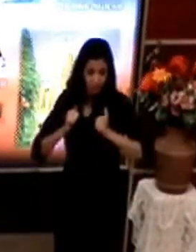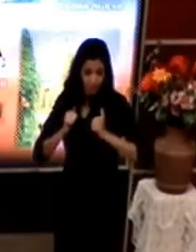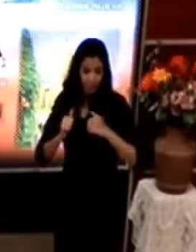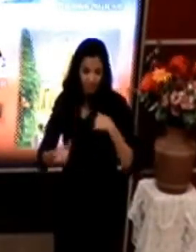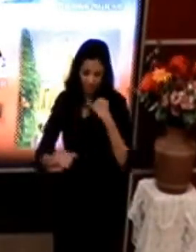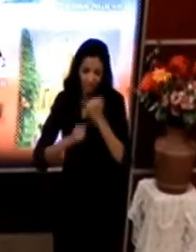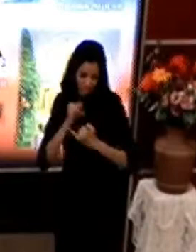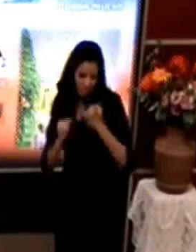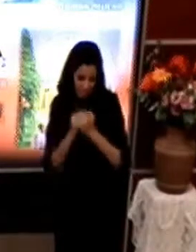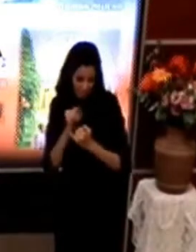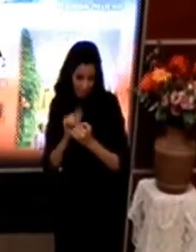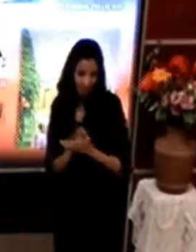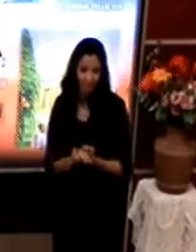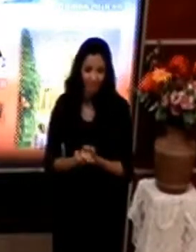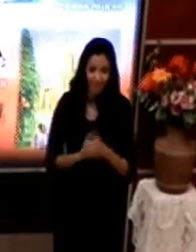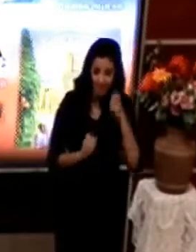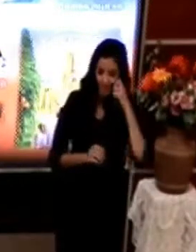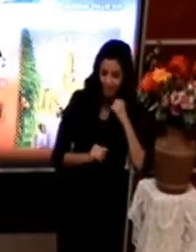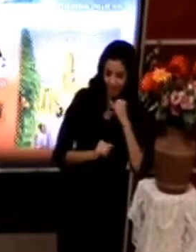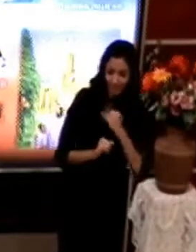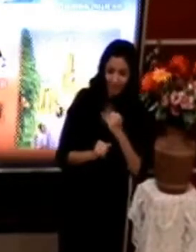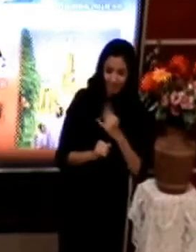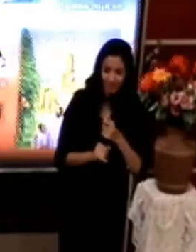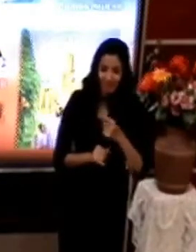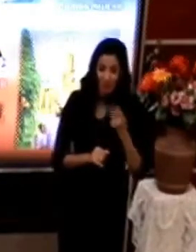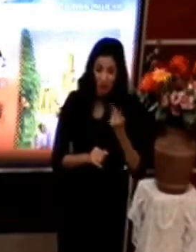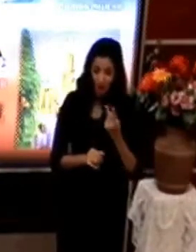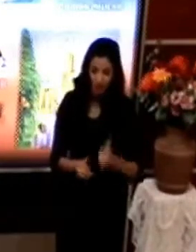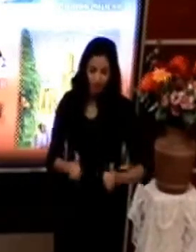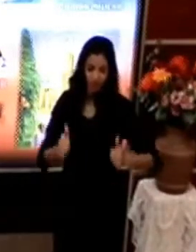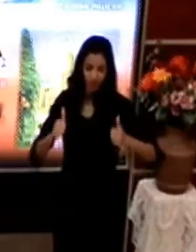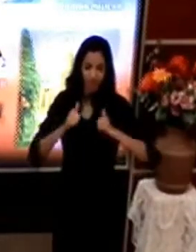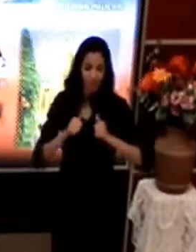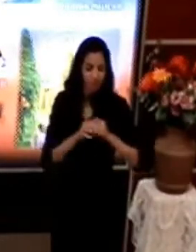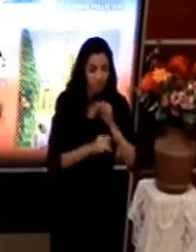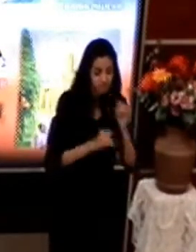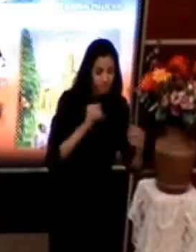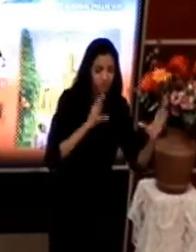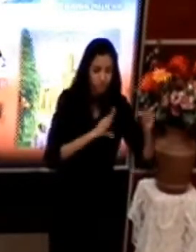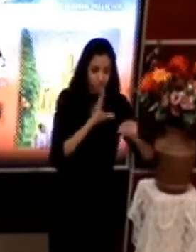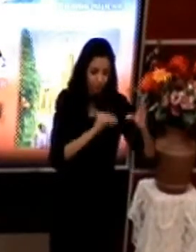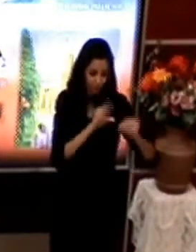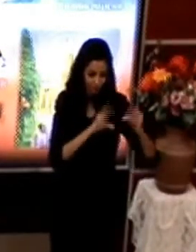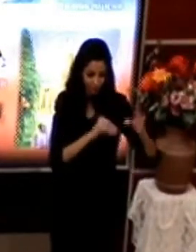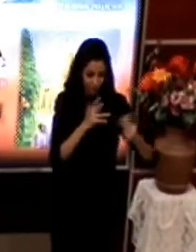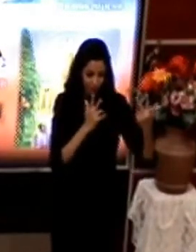dice. Y él se sentó a lo mío y me empezó a explicar cómo era, cómo era.